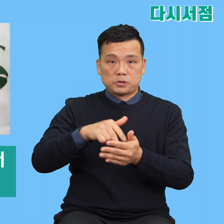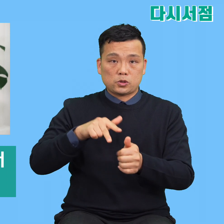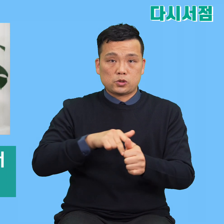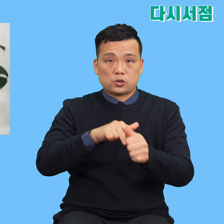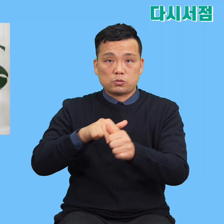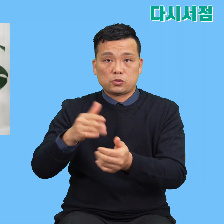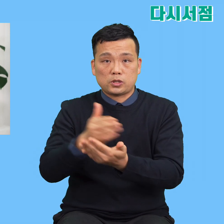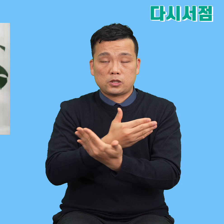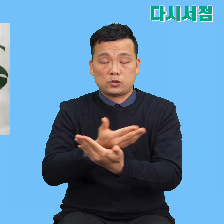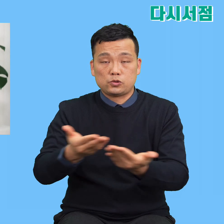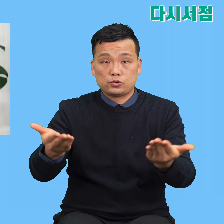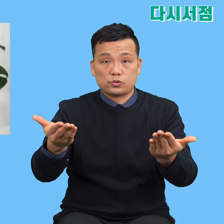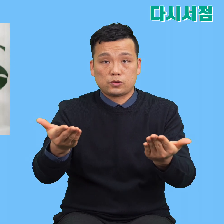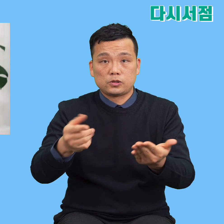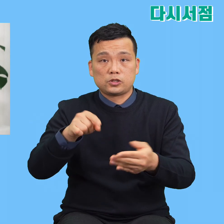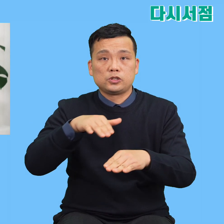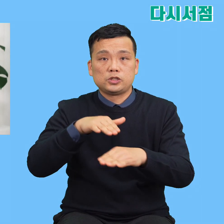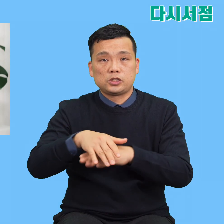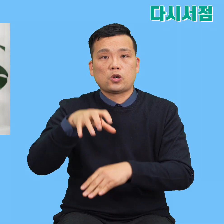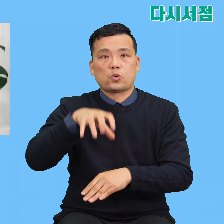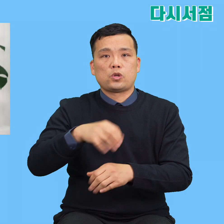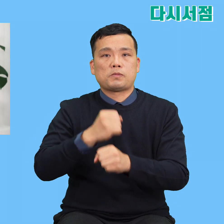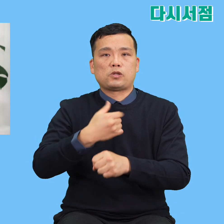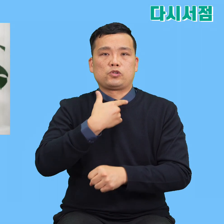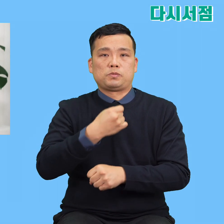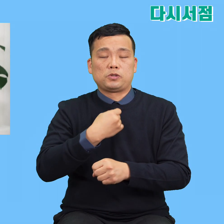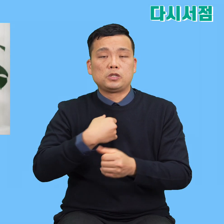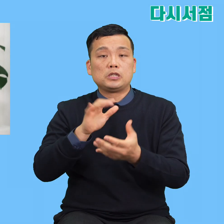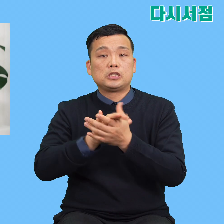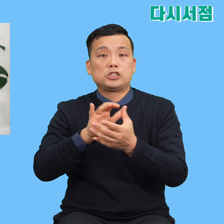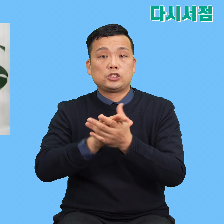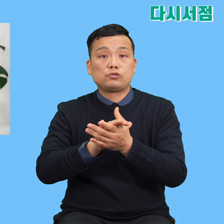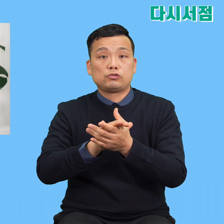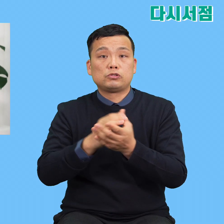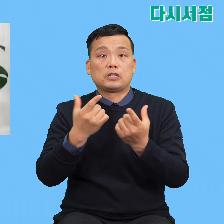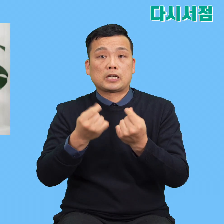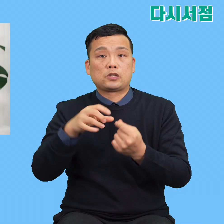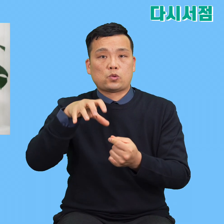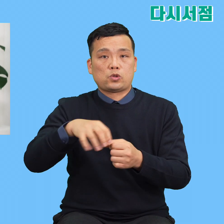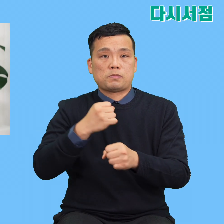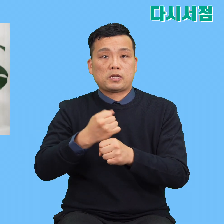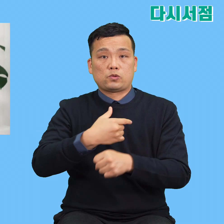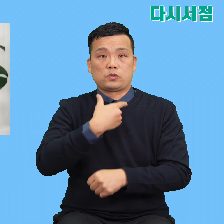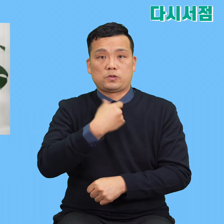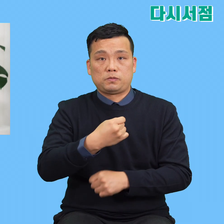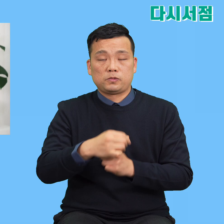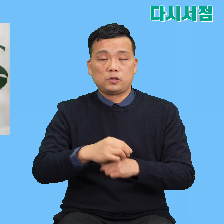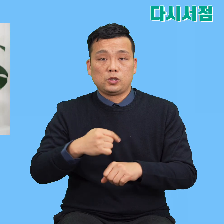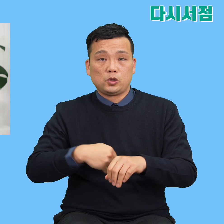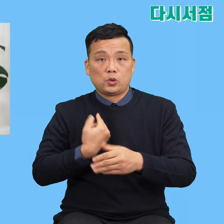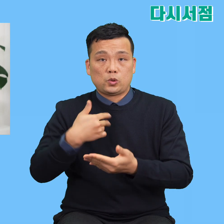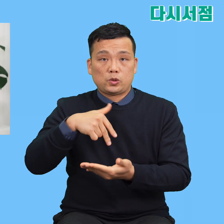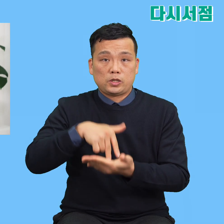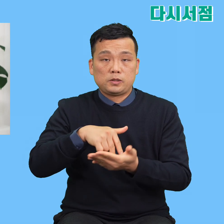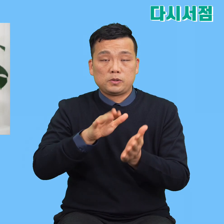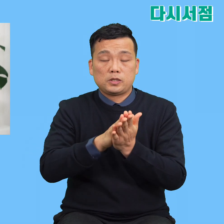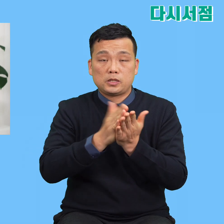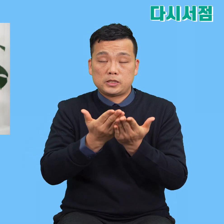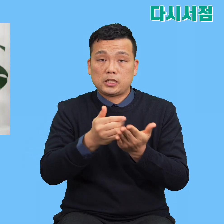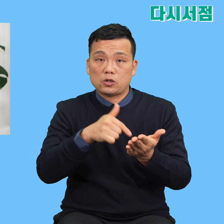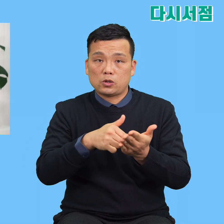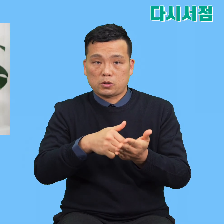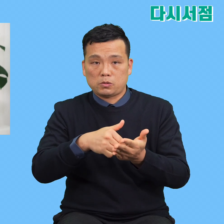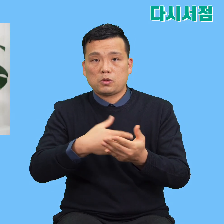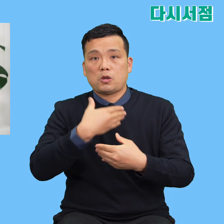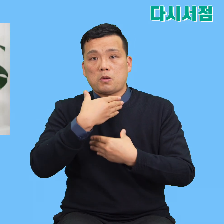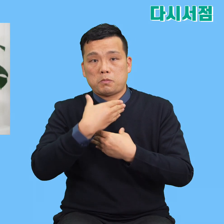주고 뭐 그런 곳이길 바랬어요. 약간 친구 책방 같은. 그래서 독립출판물을 친근하게 접할